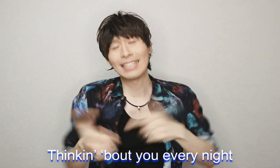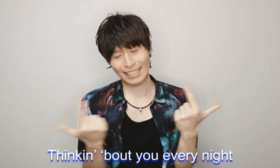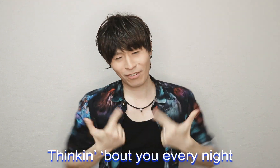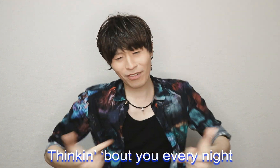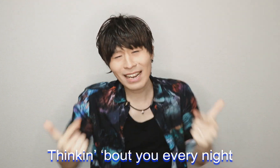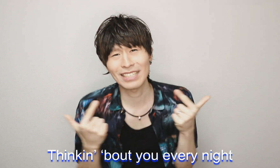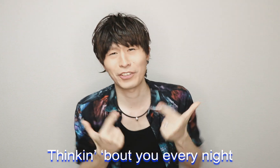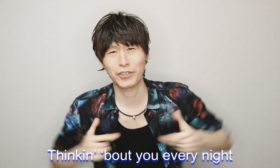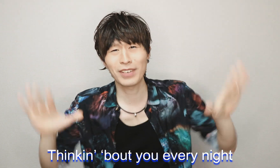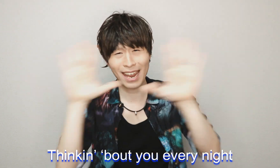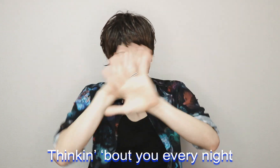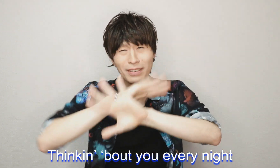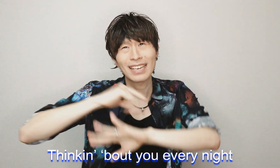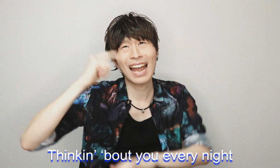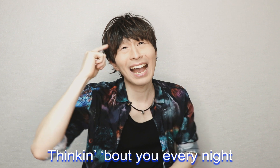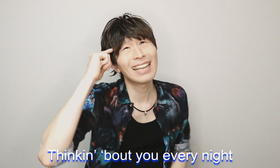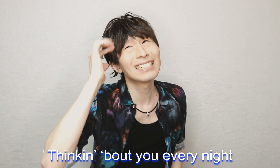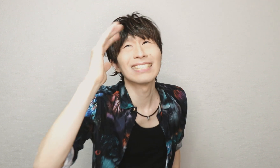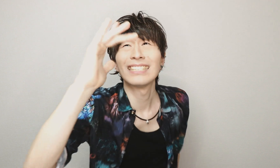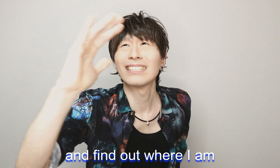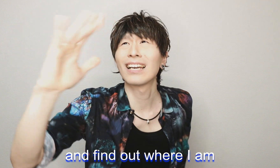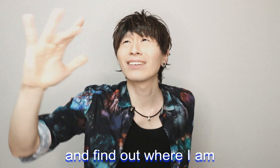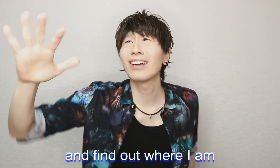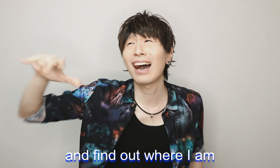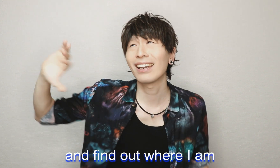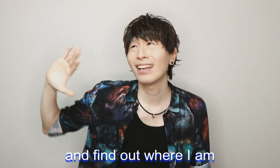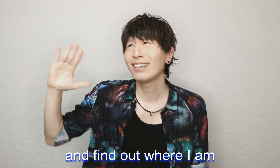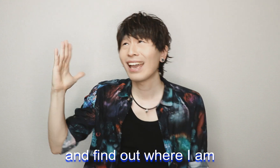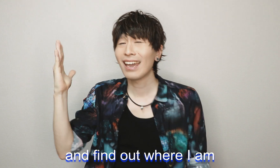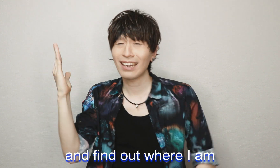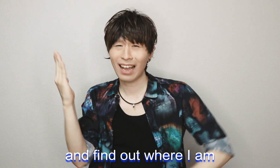Taking watch you every night And finally